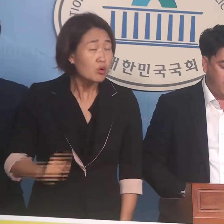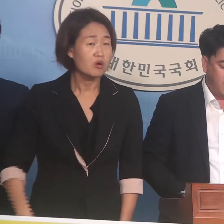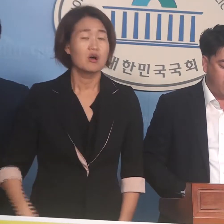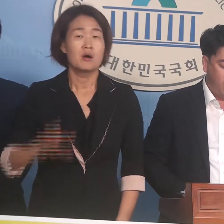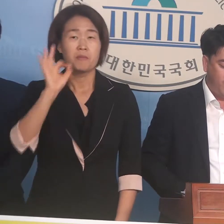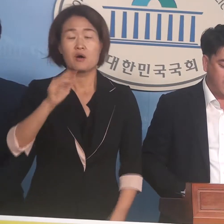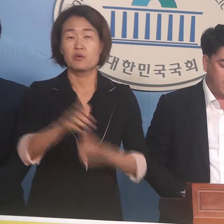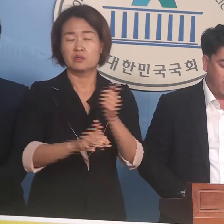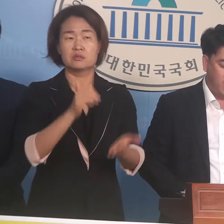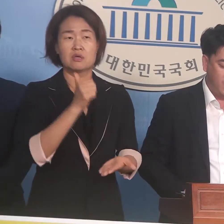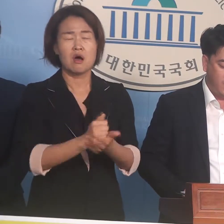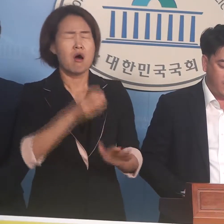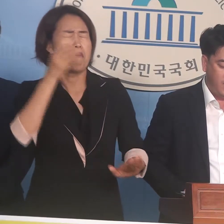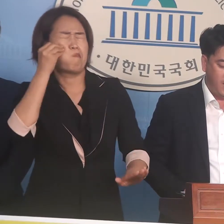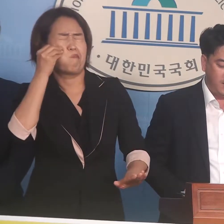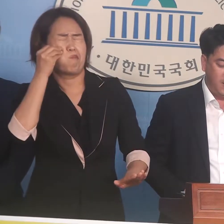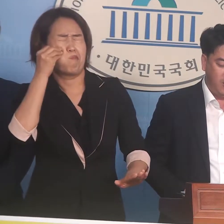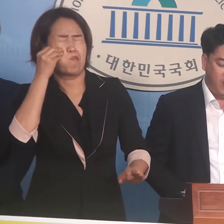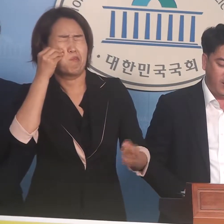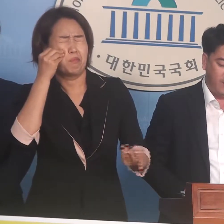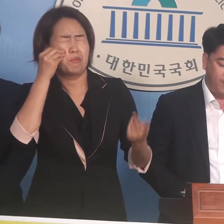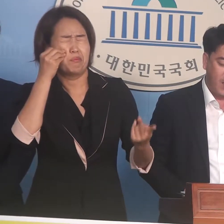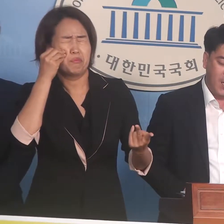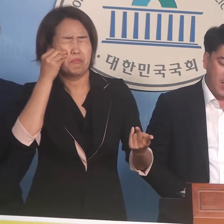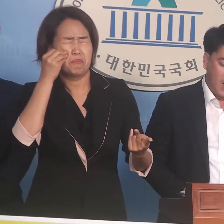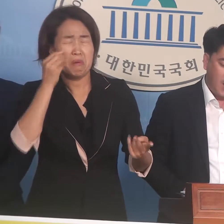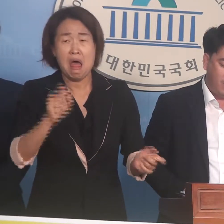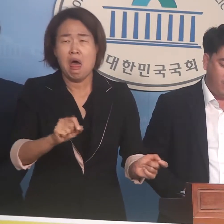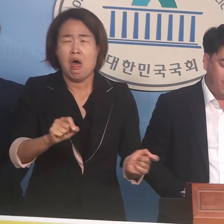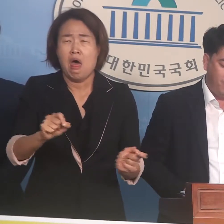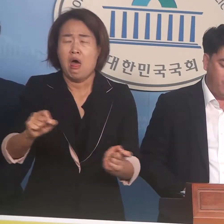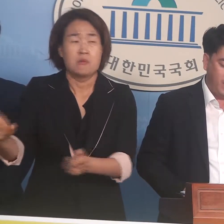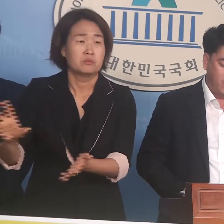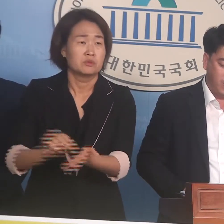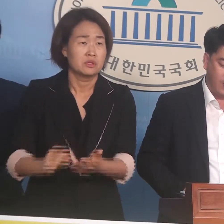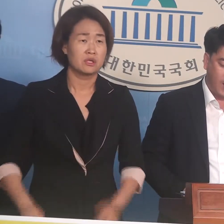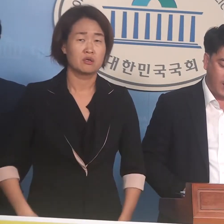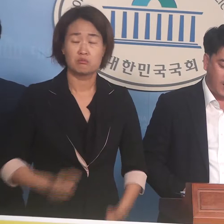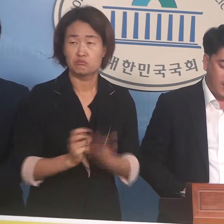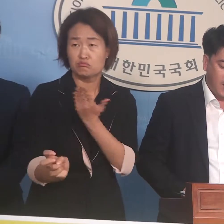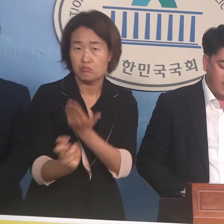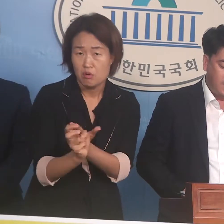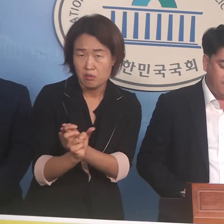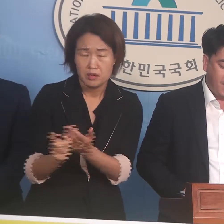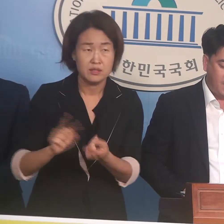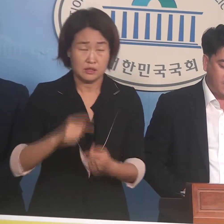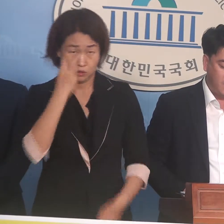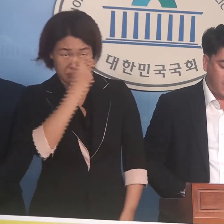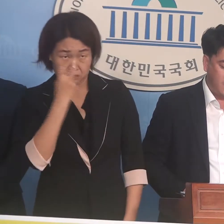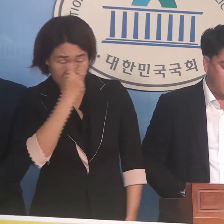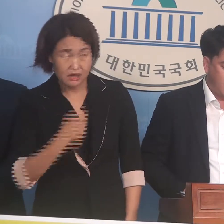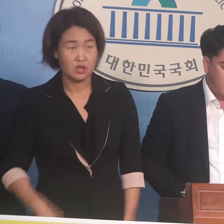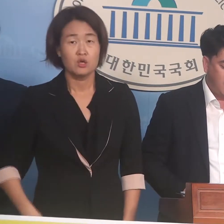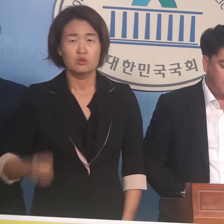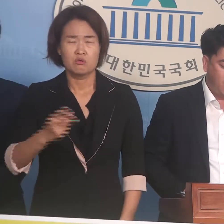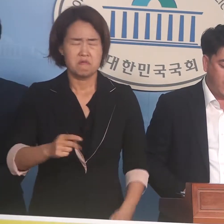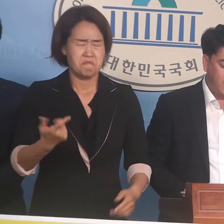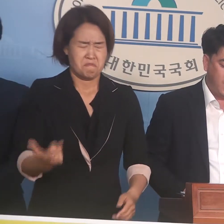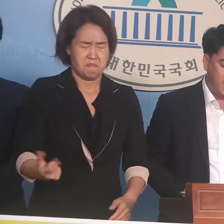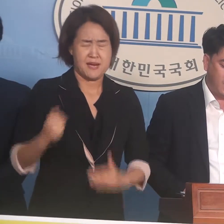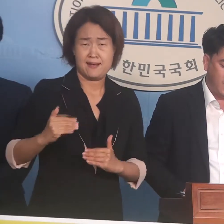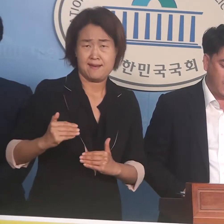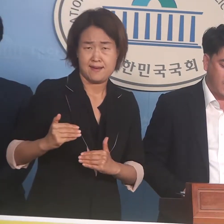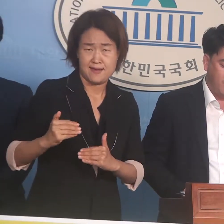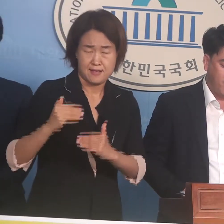우선 위원장 공백 사태로 인해 지연된 하도급법 위반 조사와 심판 절차를